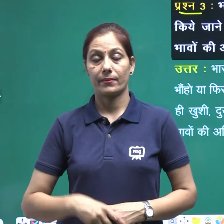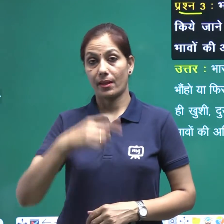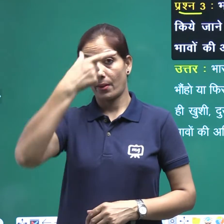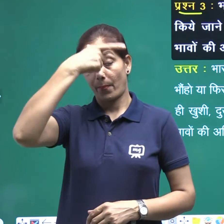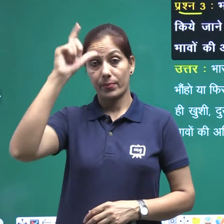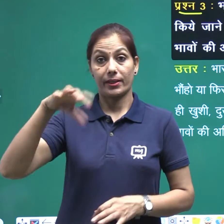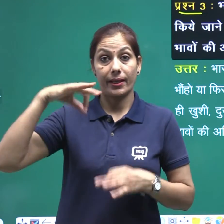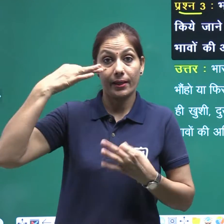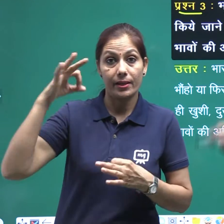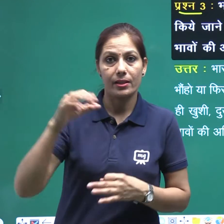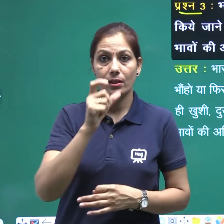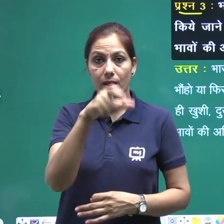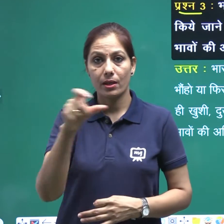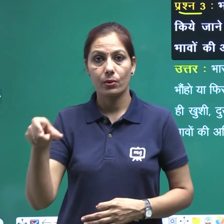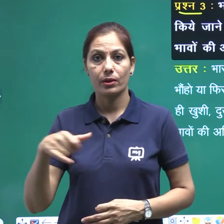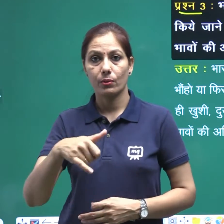भारतीय नर्तकों द्वारा